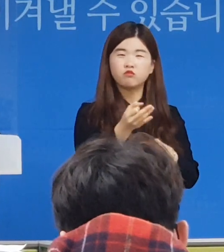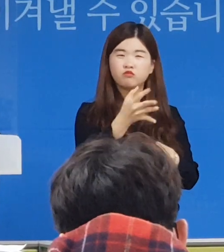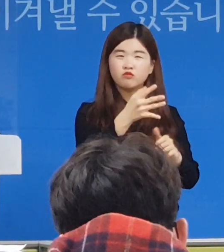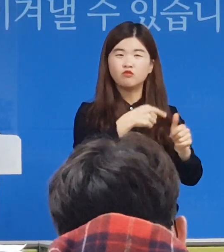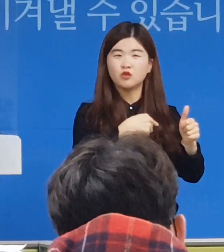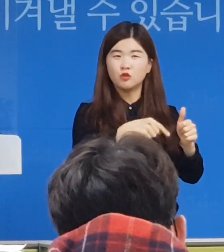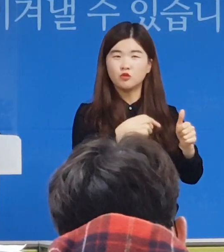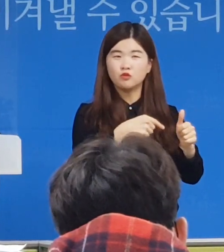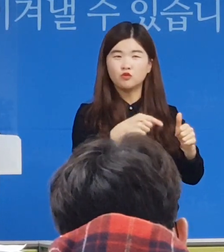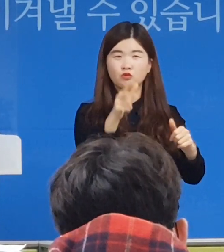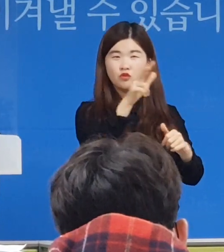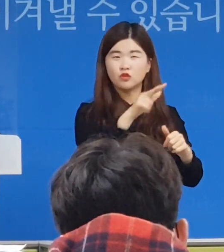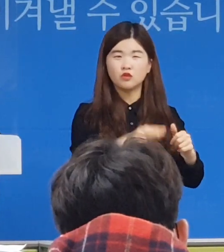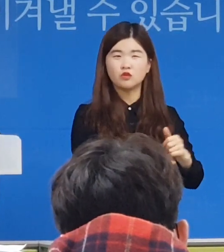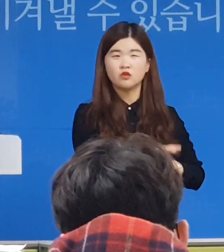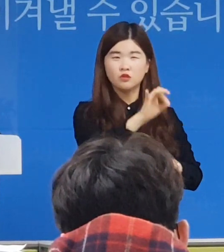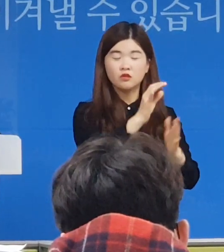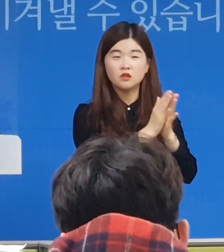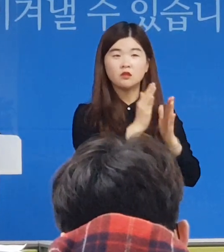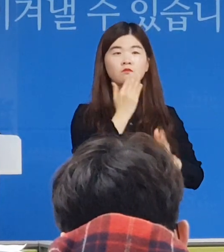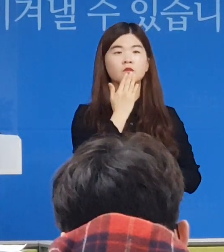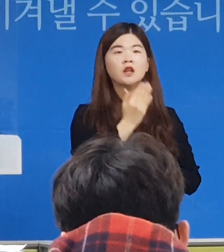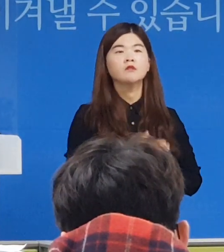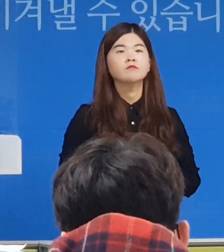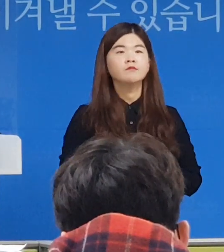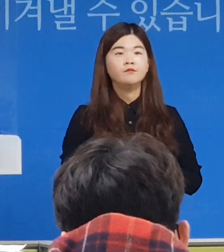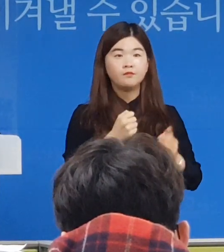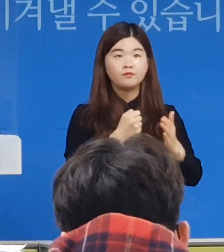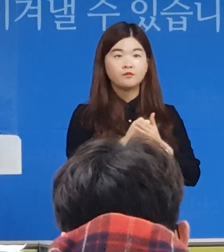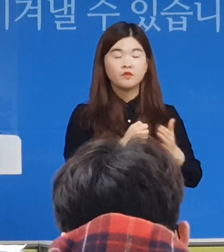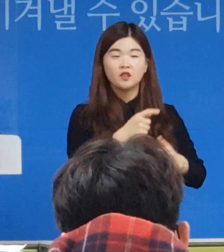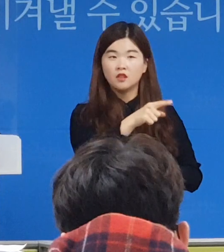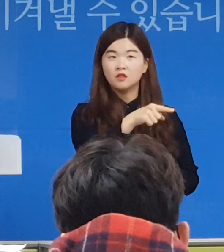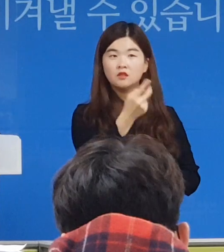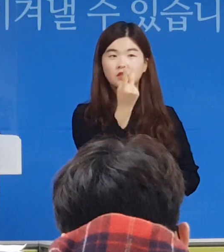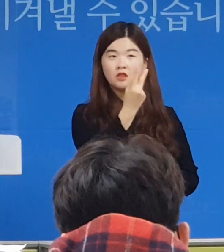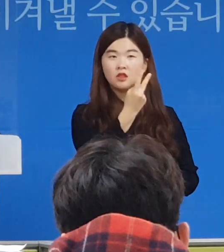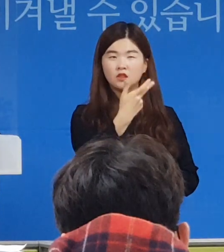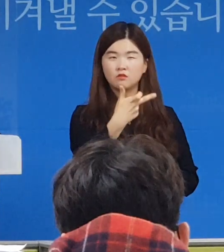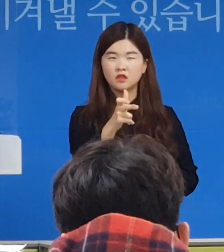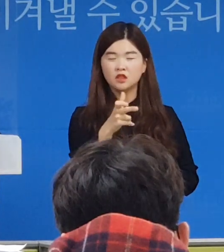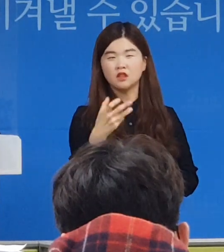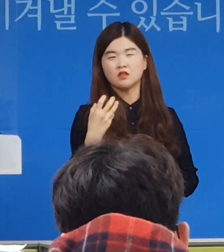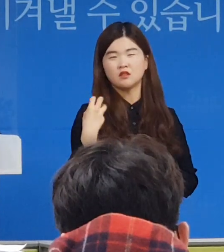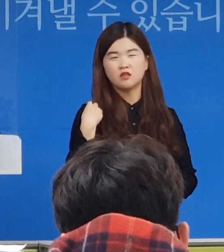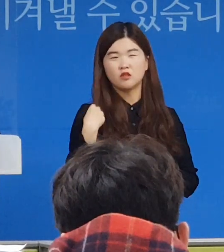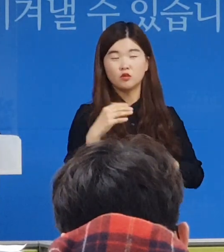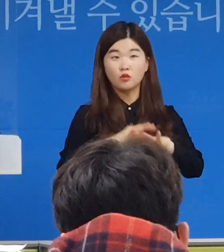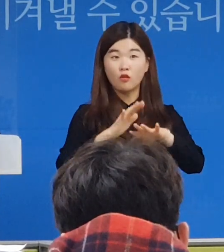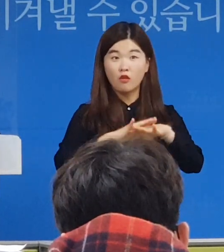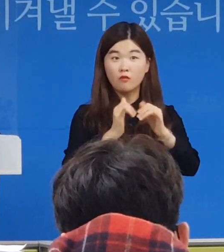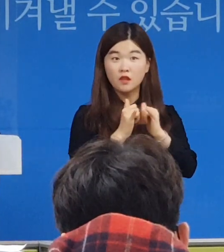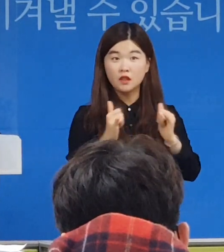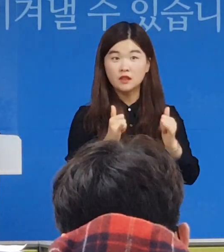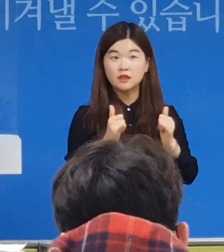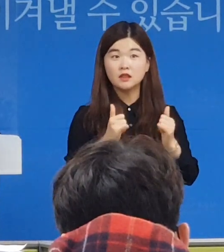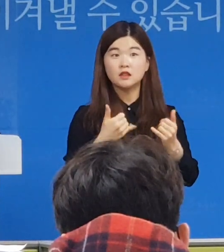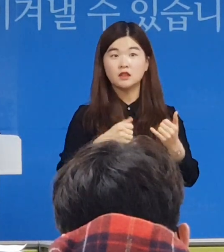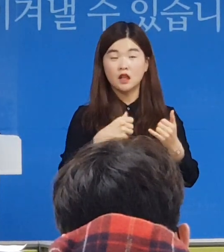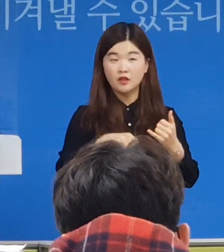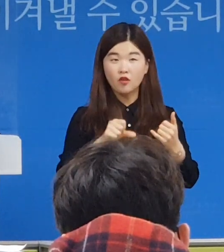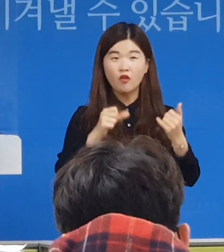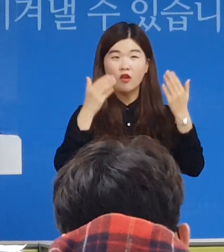무상교육을 전국 최초로 도입했던 것이고 이로 인해 2017년까지 부담했던 농업인 자녀 학비 지원,